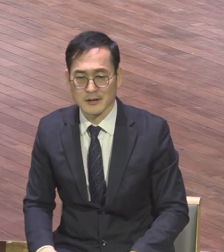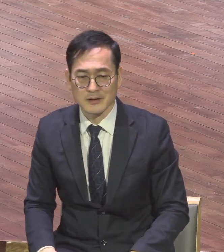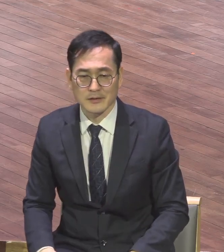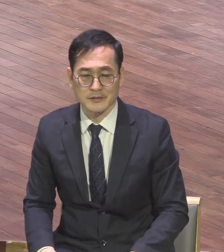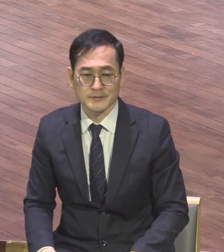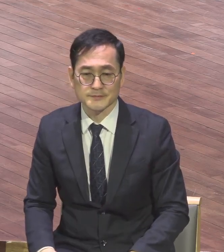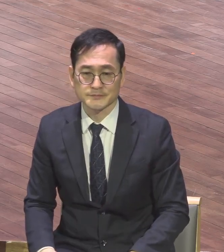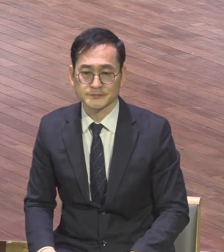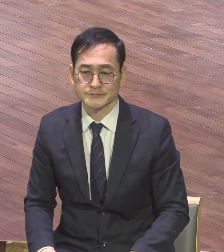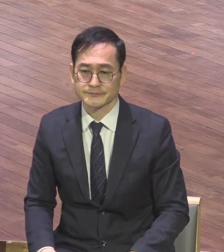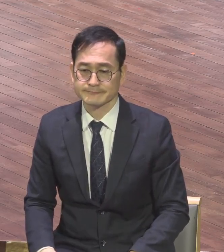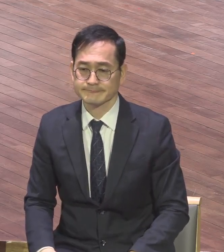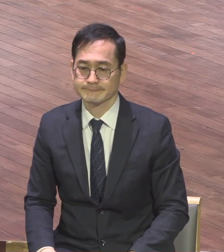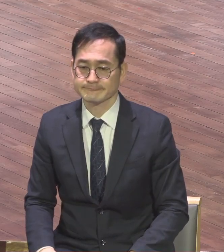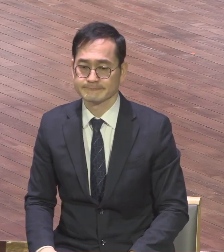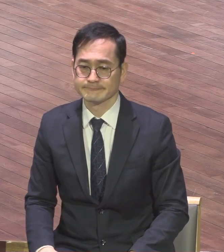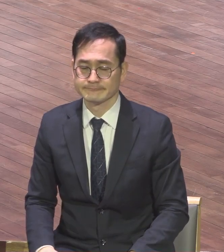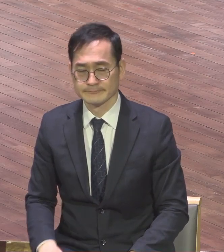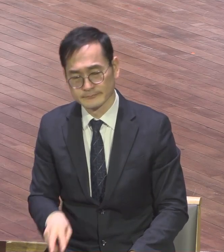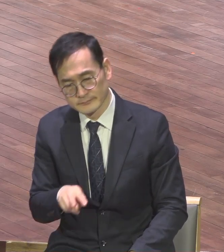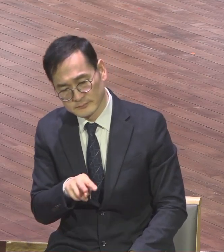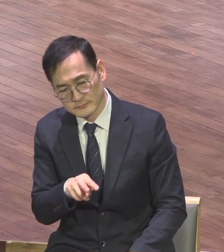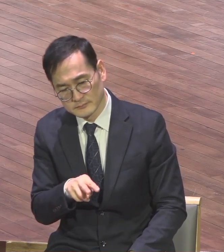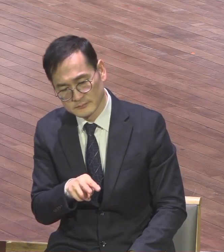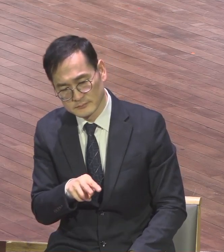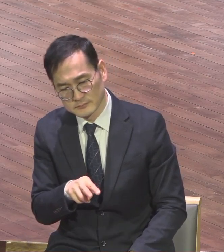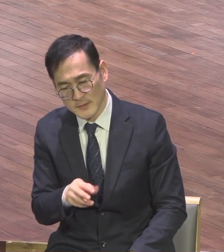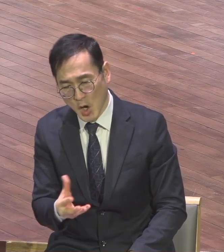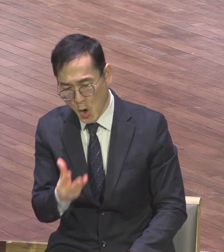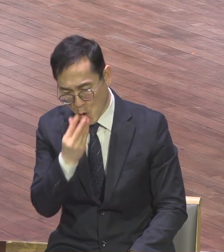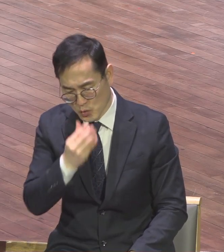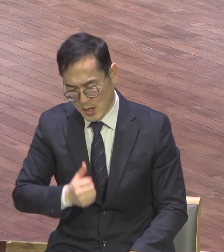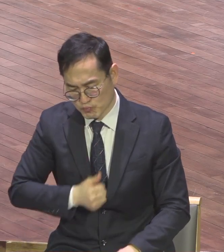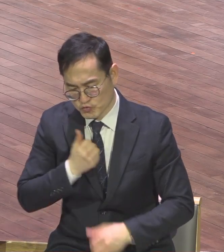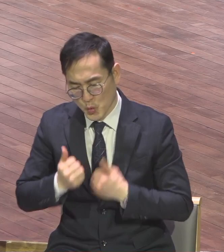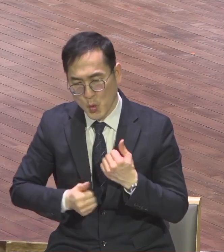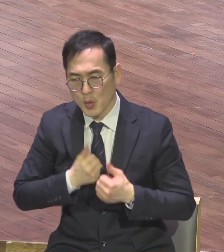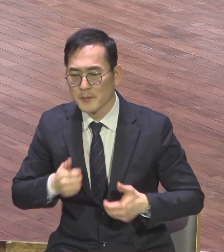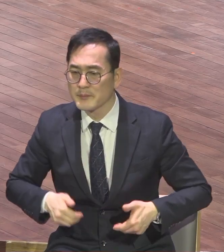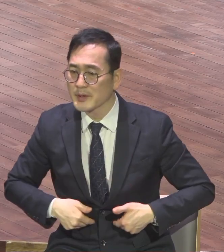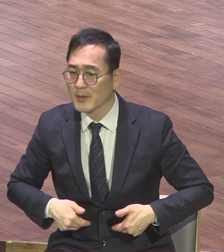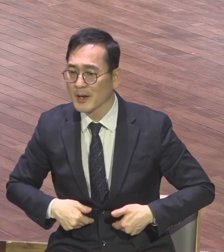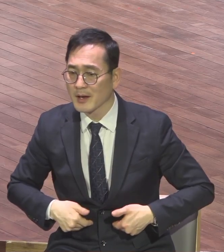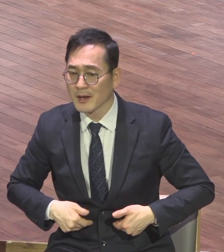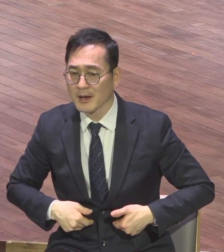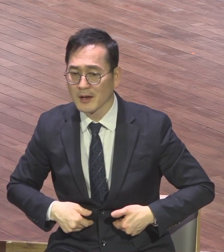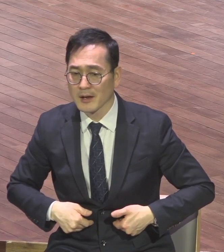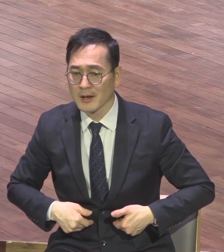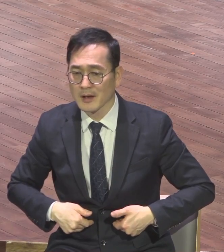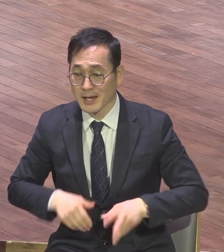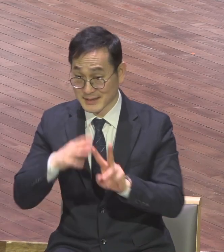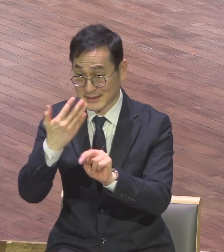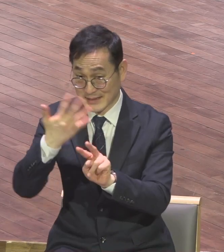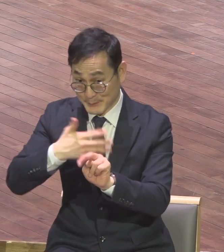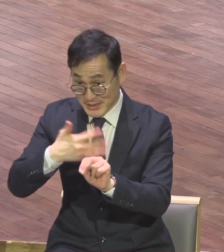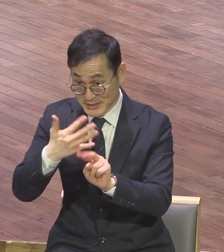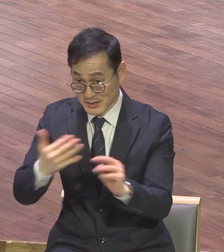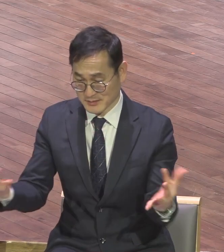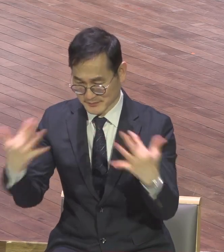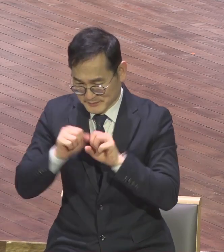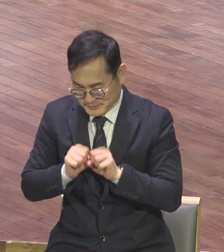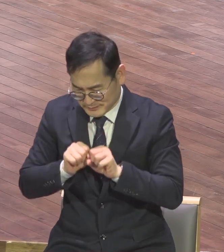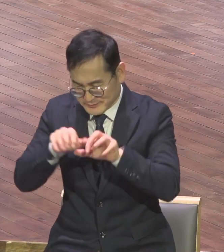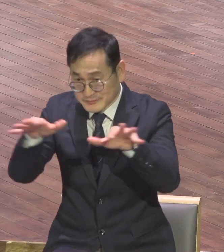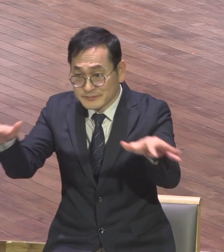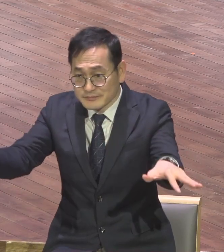한과 거룩한 분노가 있어야 됩니다. 3단체가 네피림 문화를 퍼뜨리기 위해 넷플릭스 같은 플랫폼을 만들어서 후대에게 네피림